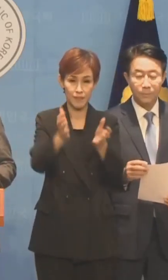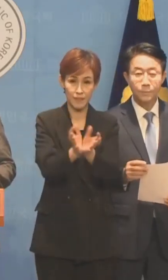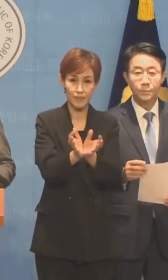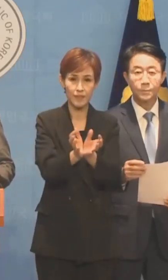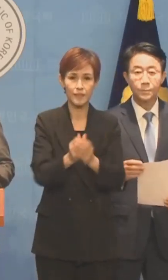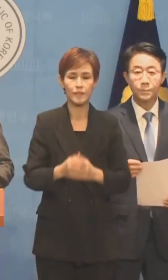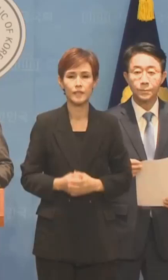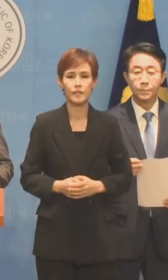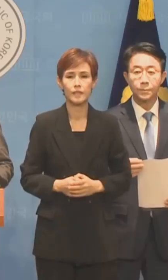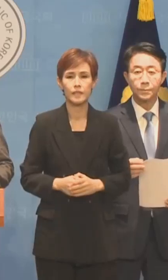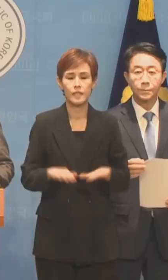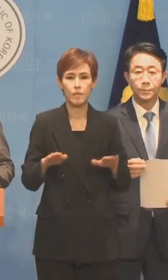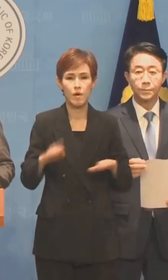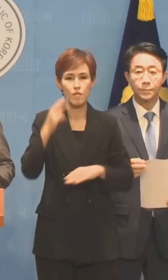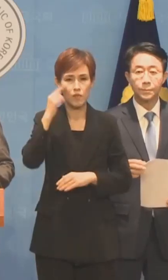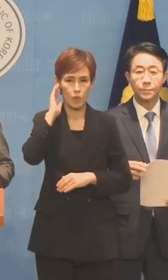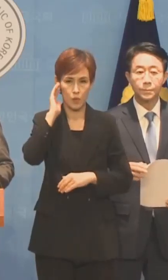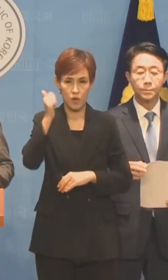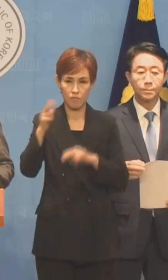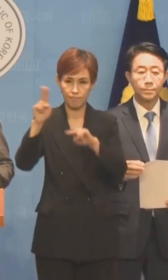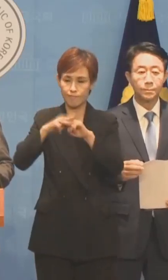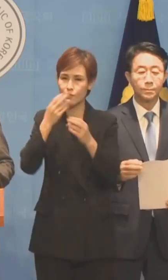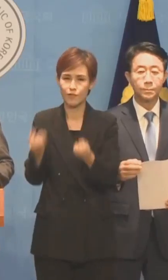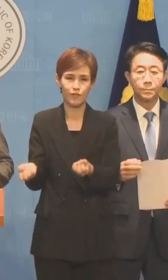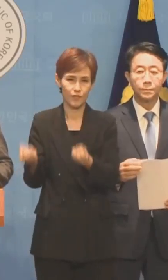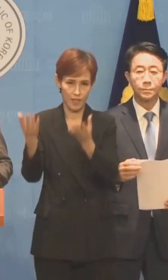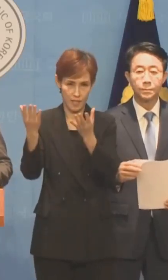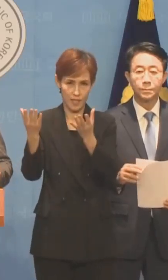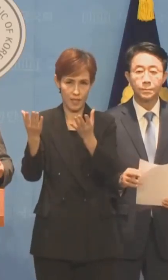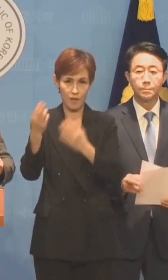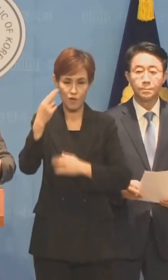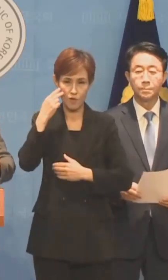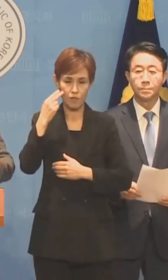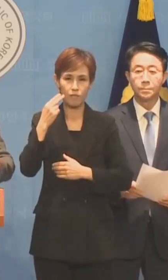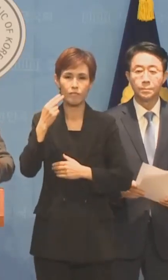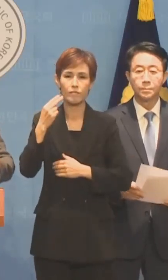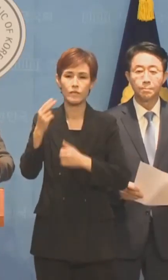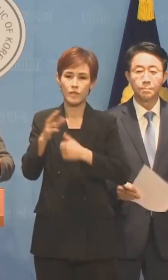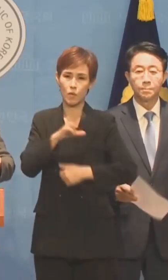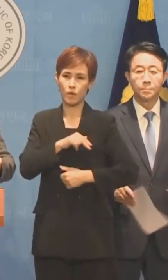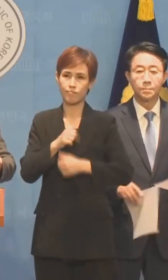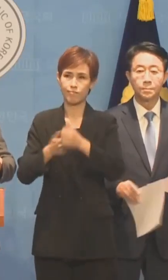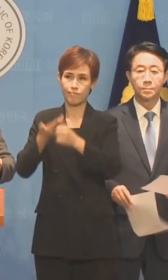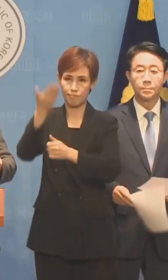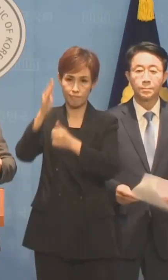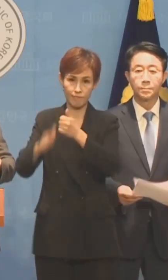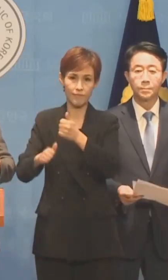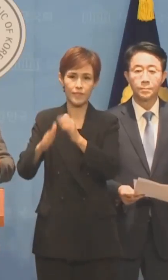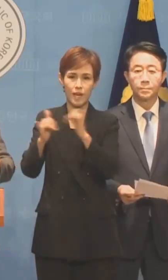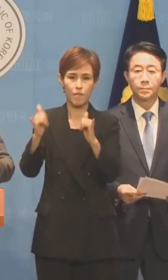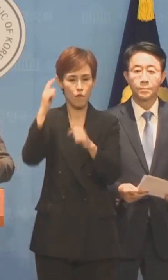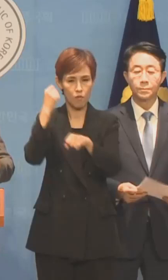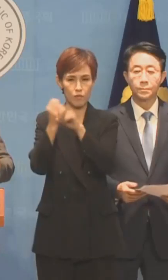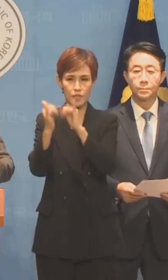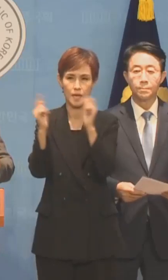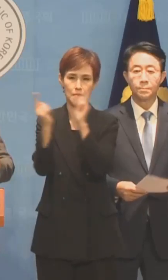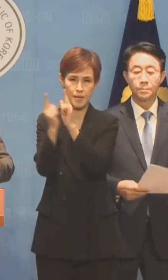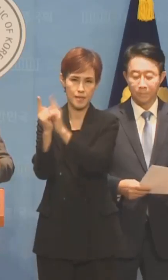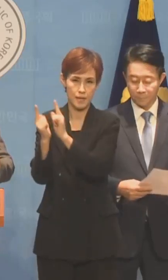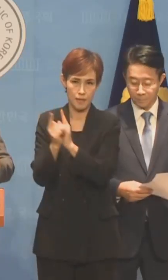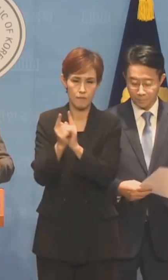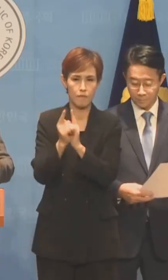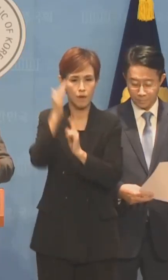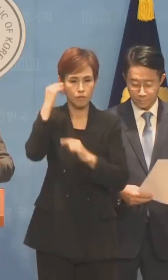이번 방미를 통해 트럼프 대통령의 취임을 축하하고 미국 상하원 의원 및 띵크탱크 관계자들을 만나 한국의 정치 상황